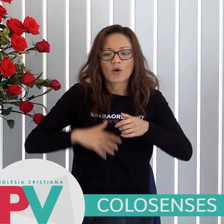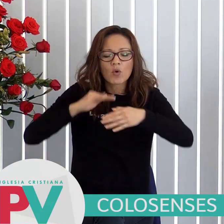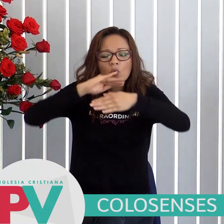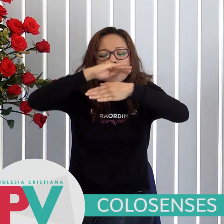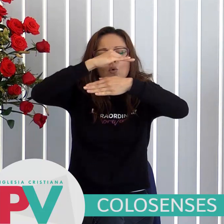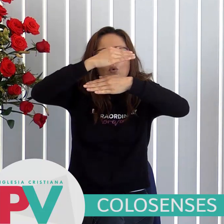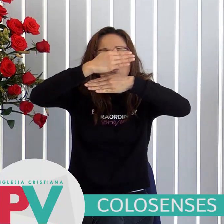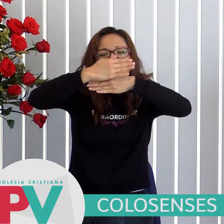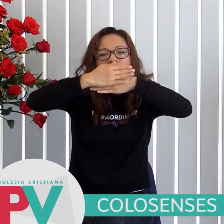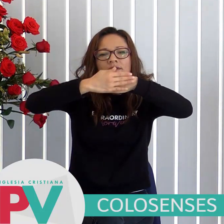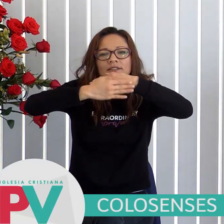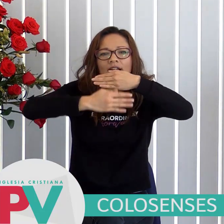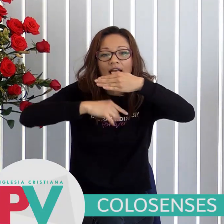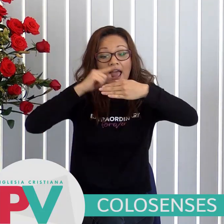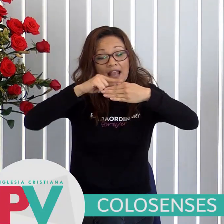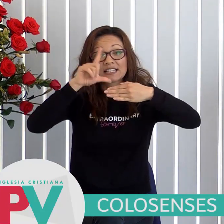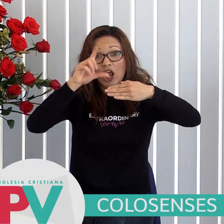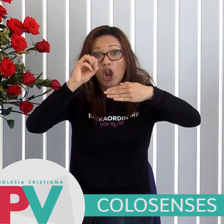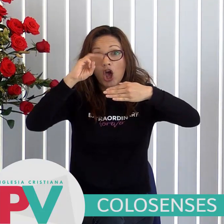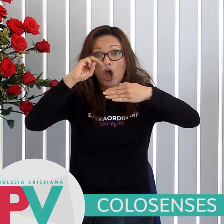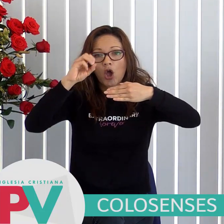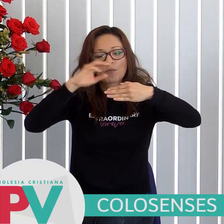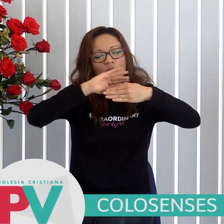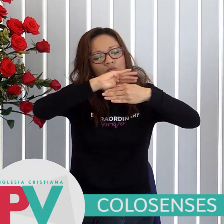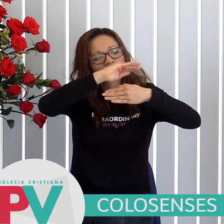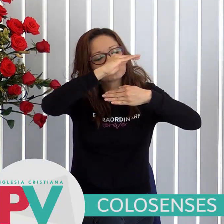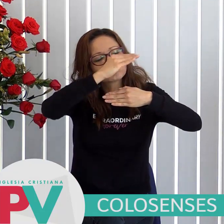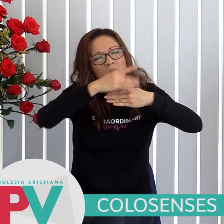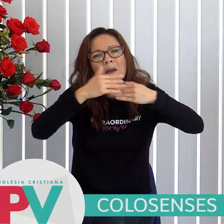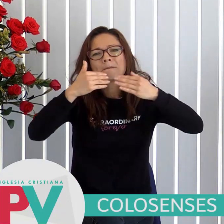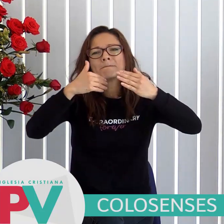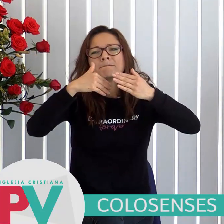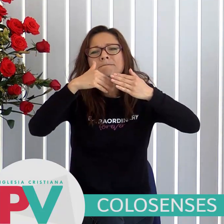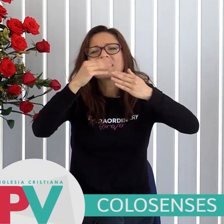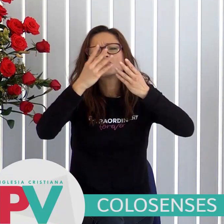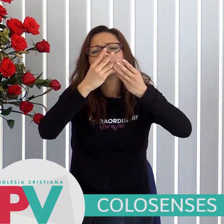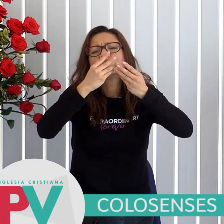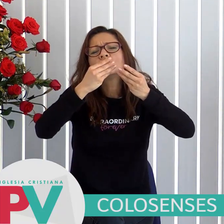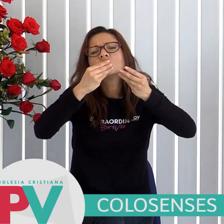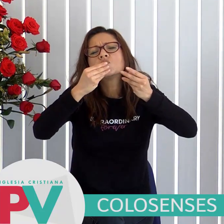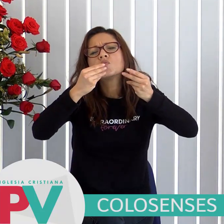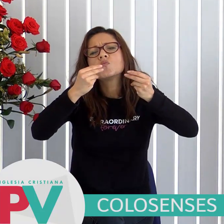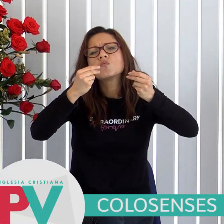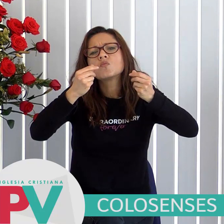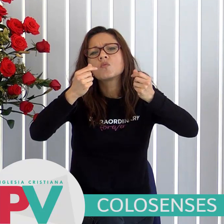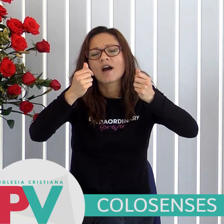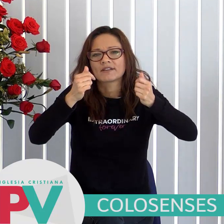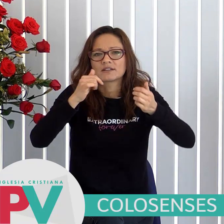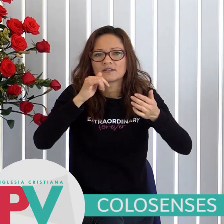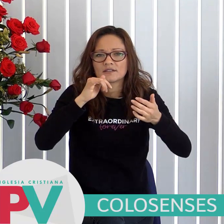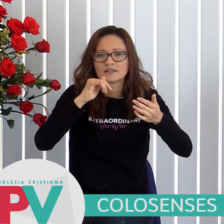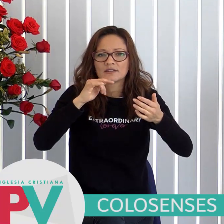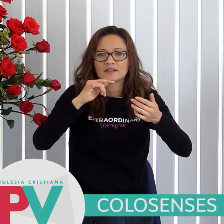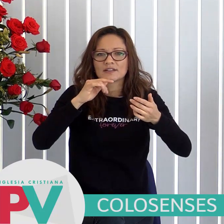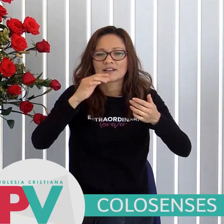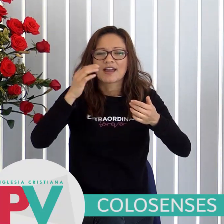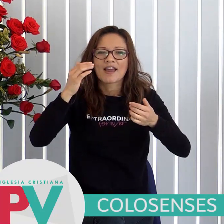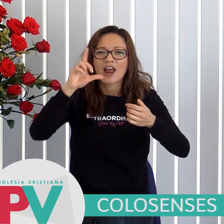tela, pero ese lomo de víscera, por eso le dicen lomo de víscera, es más suave, aunque la misma porción del